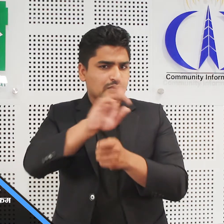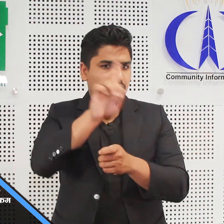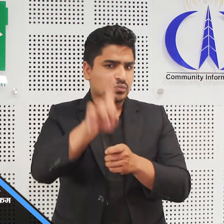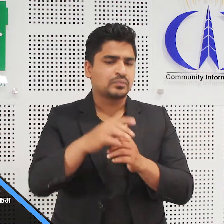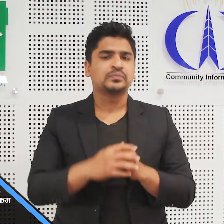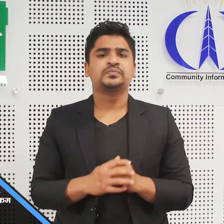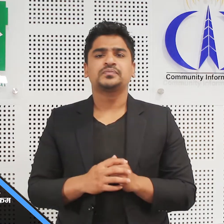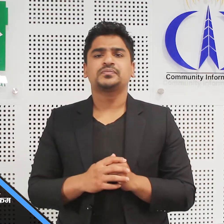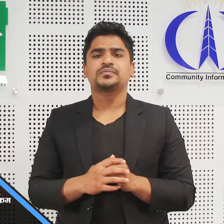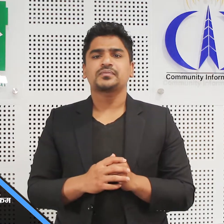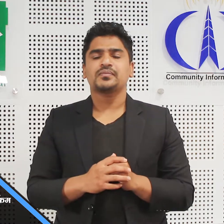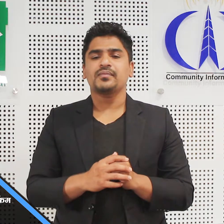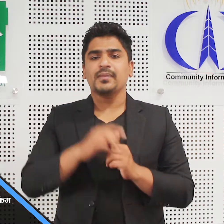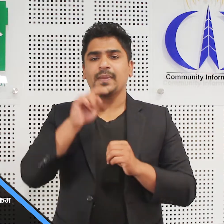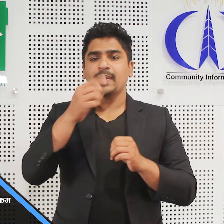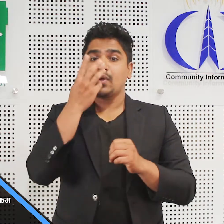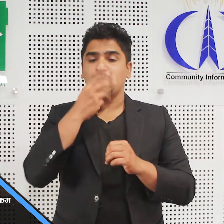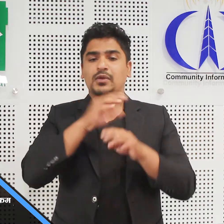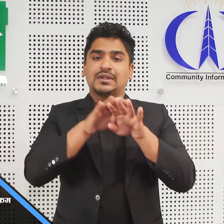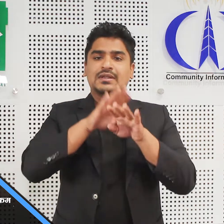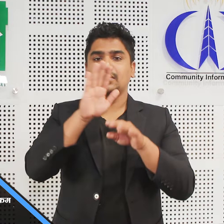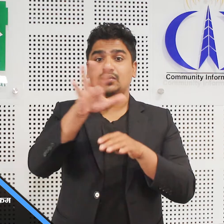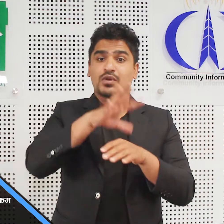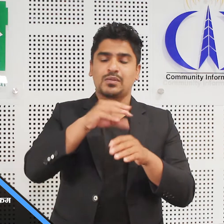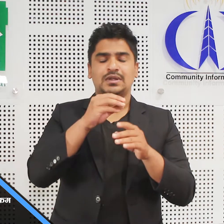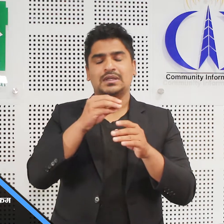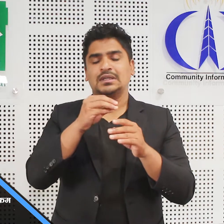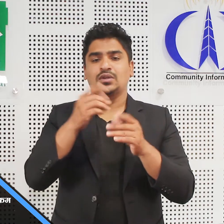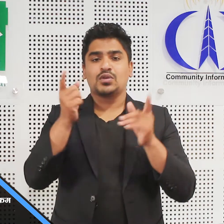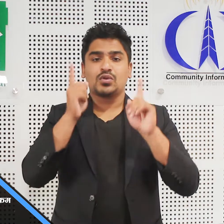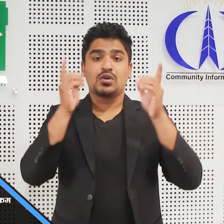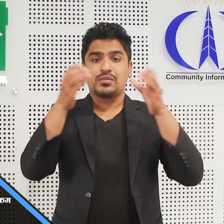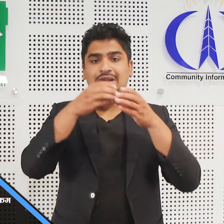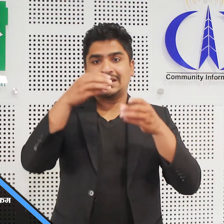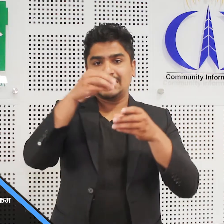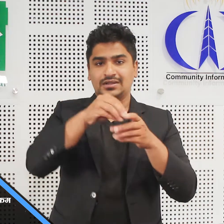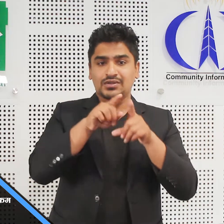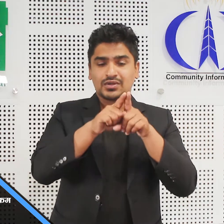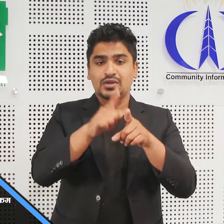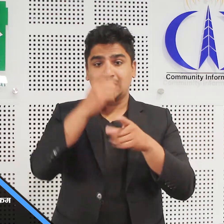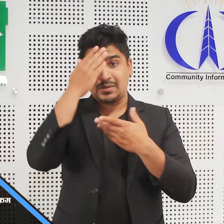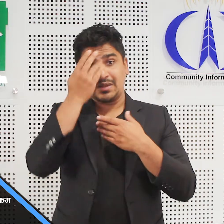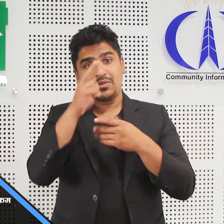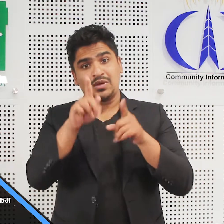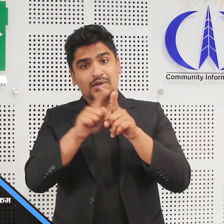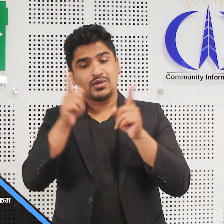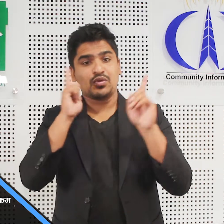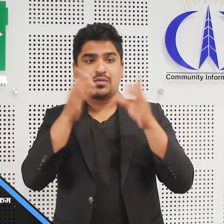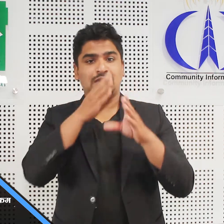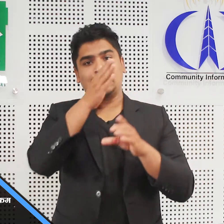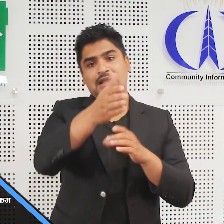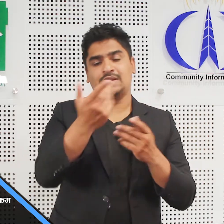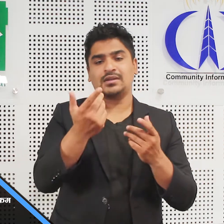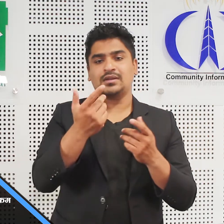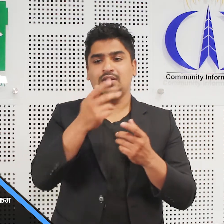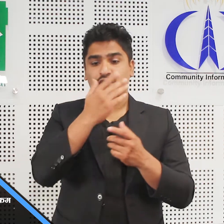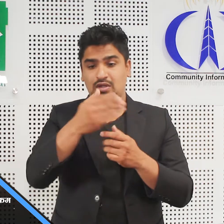त्यो अपेक्षा त धेरै छन्, सबैले राख्छन्। नगरपालिकासँग एउटा बिरामी भए पनि नगरपालिकामा जाउँछन्, ल यति सहयोग गरिदिनु